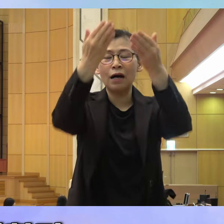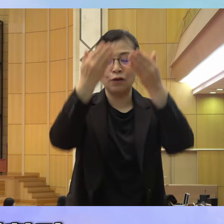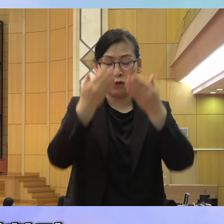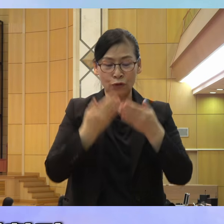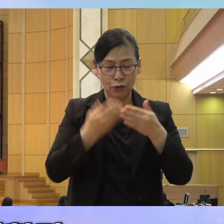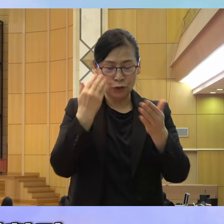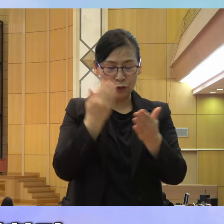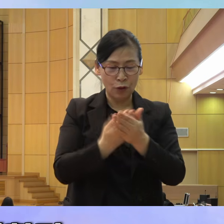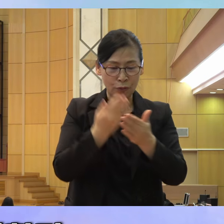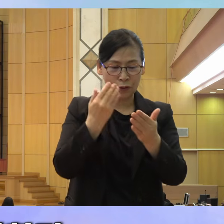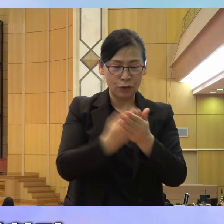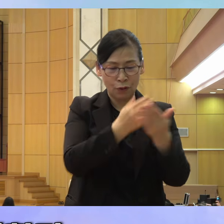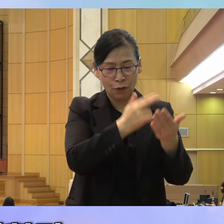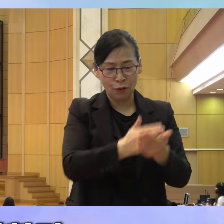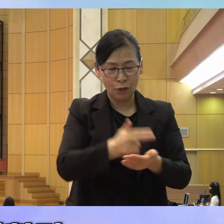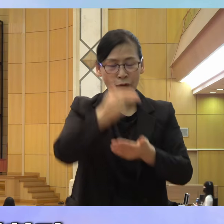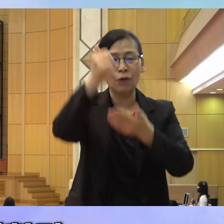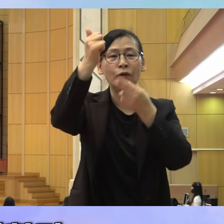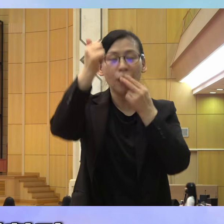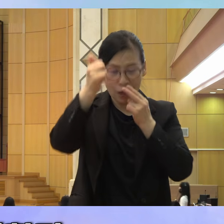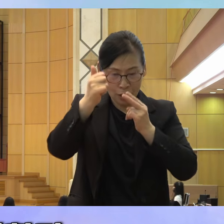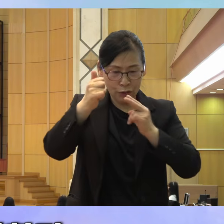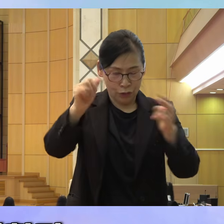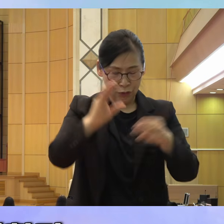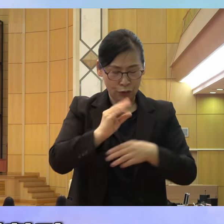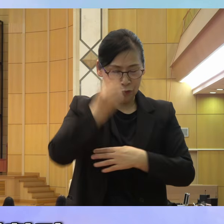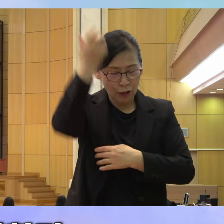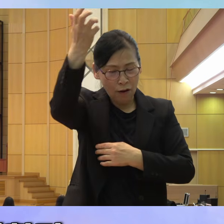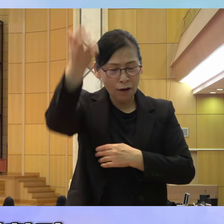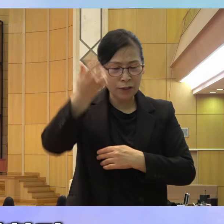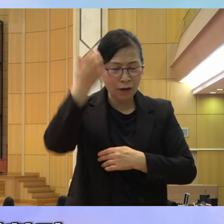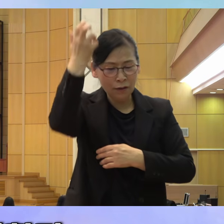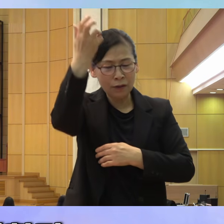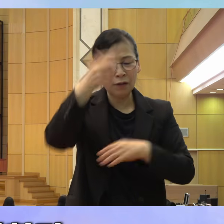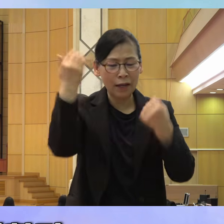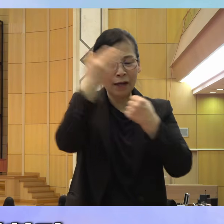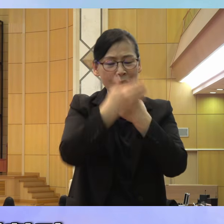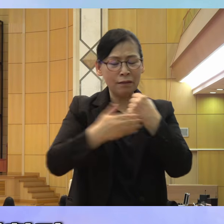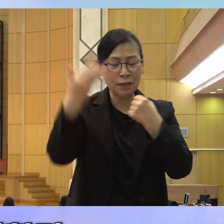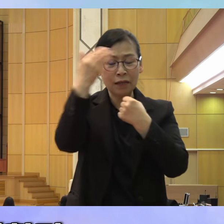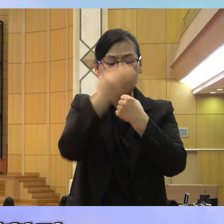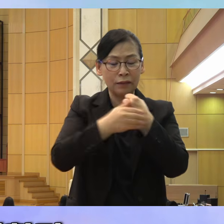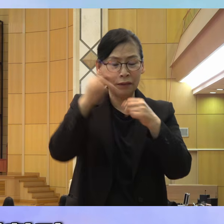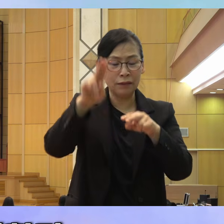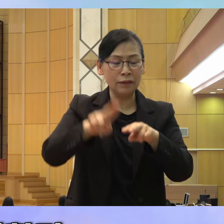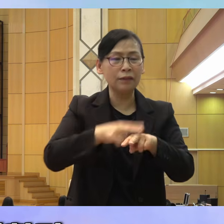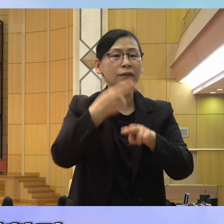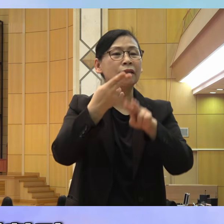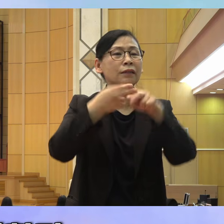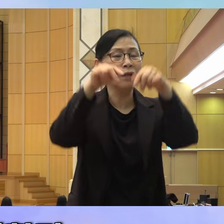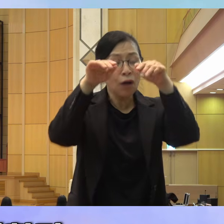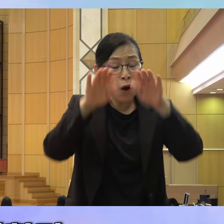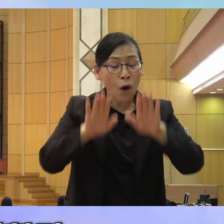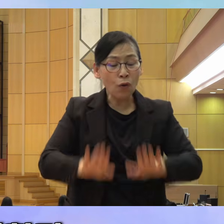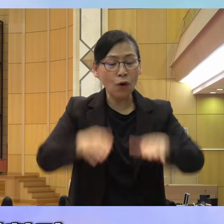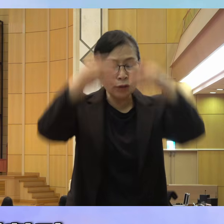깨끗게 하여 주옵소서. 주여 성령의